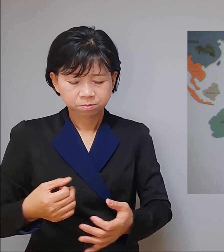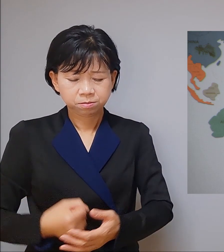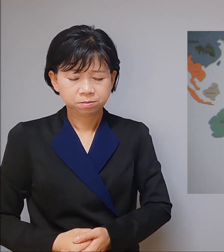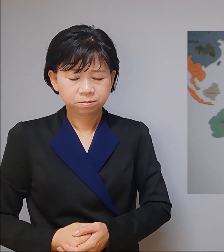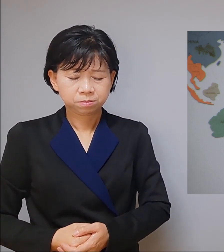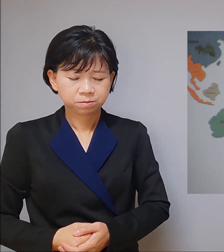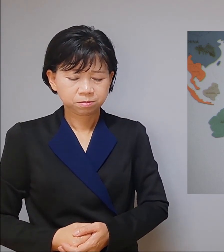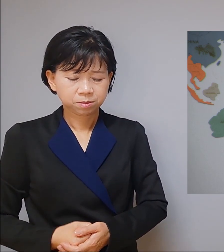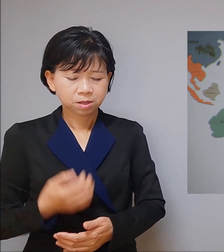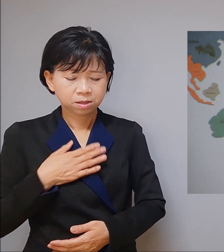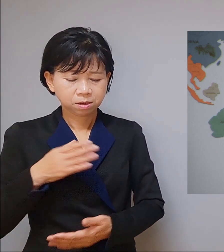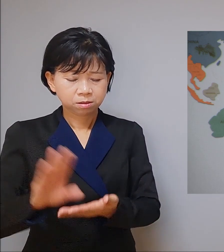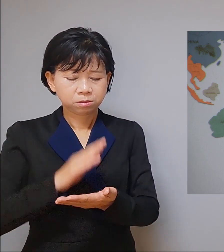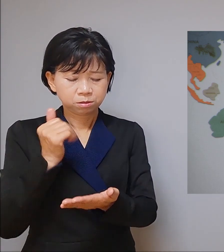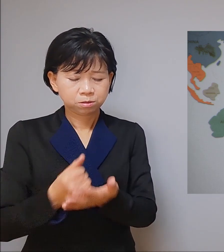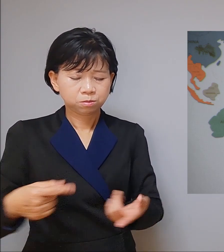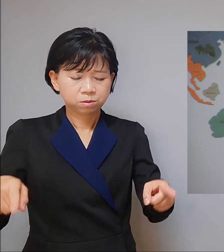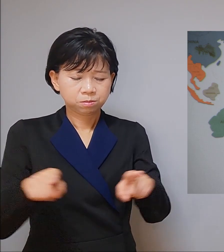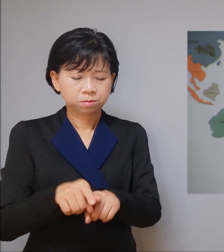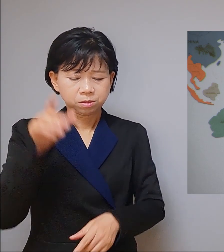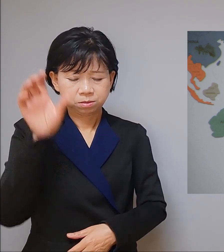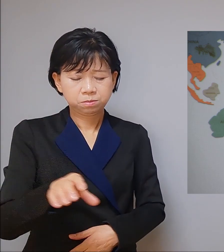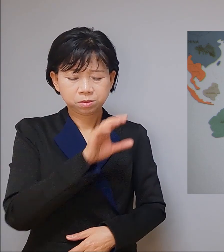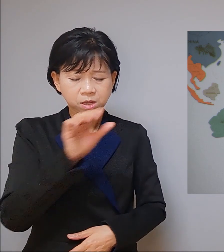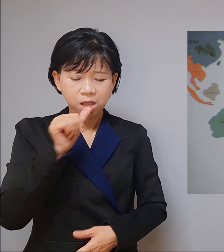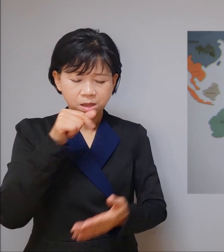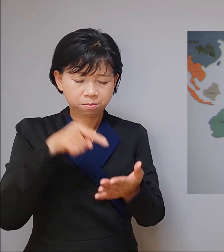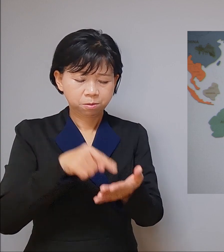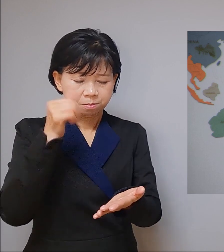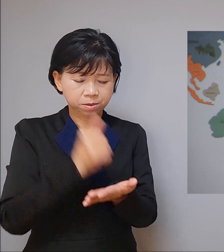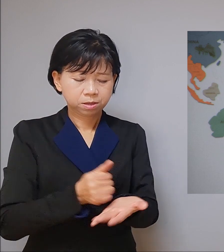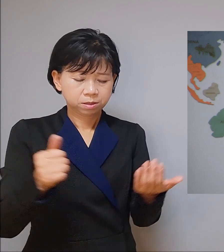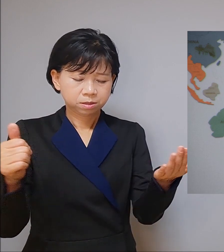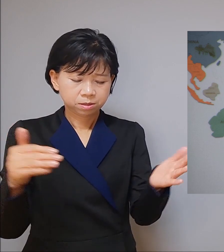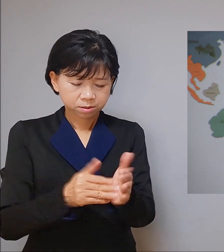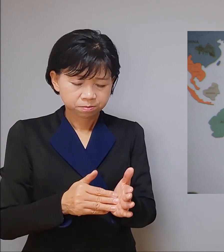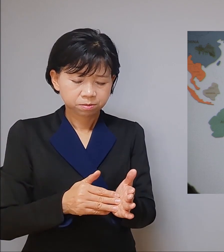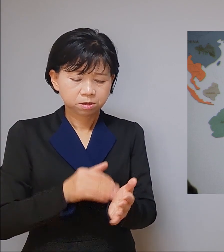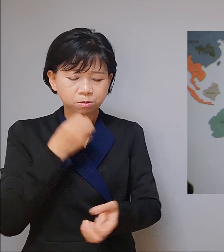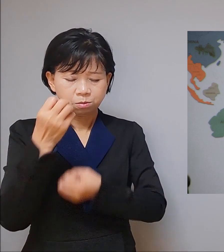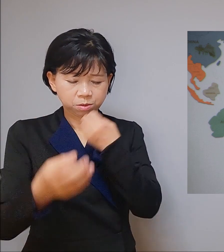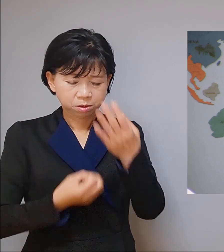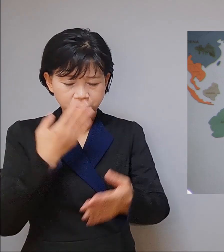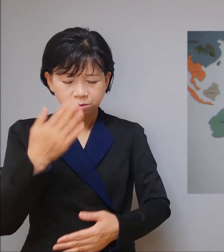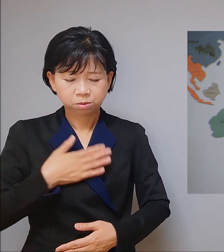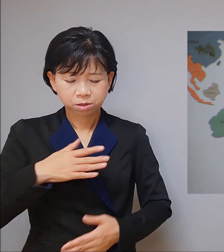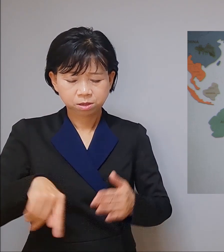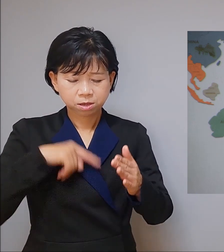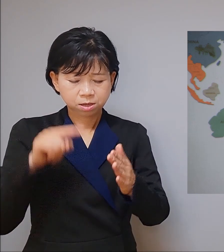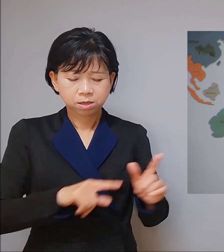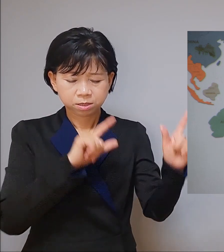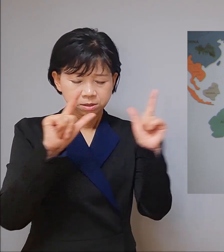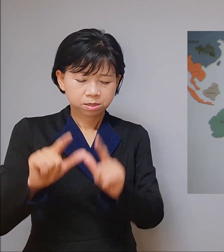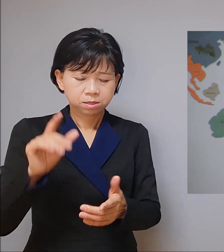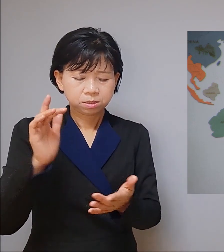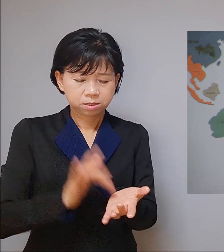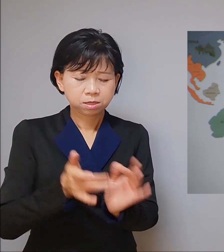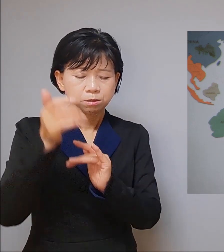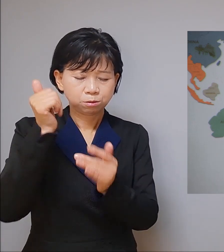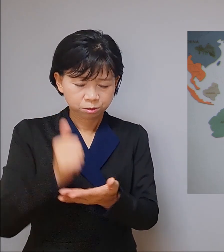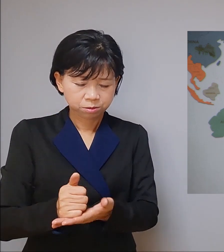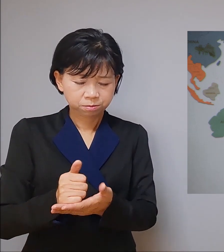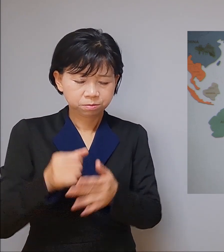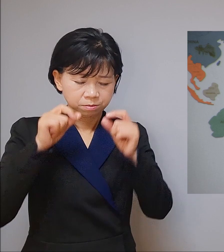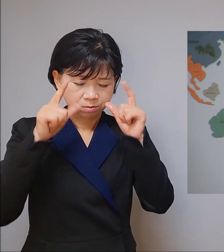들었습니다. 내가 그리스도와 함께 십자가에 못 박혔습니다 고백하고 이제 내 안에 사시는 분은 예수님임을